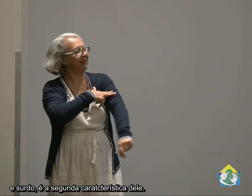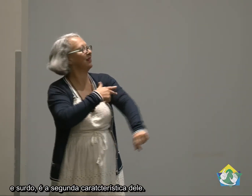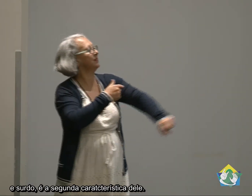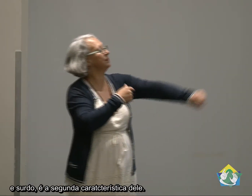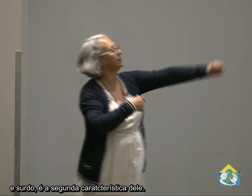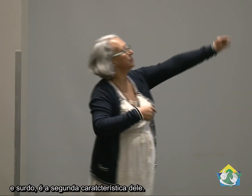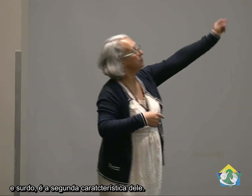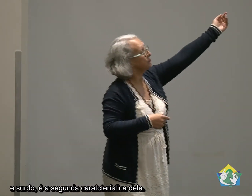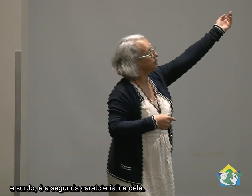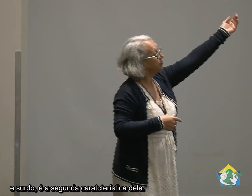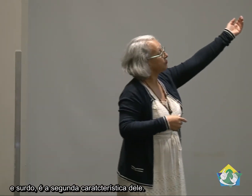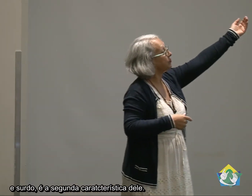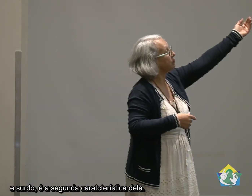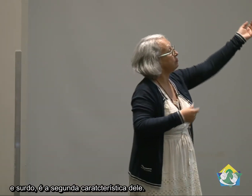é a segunda característica dele.